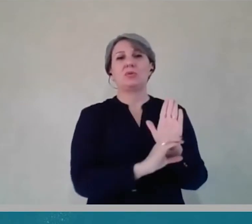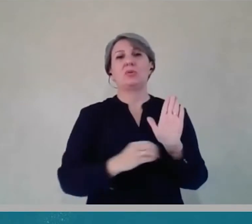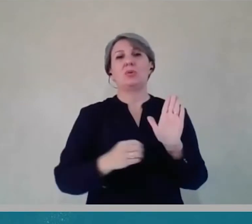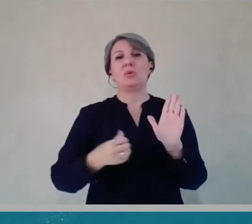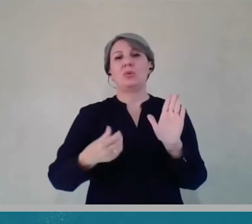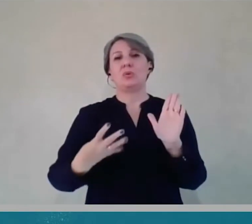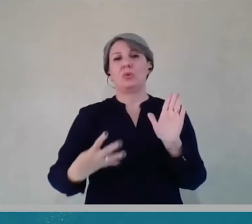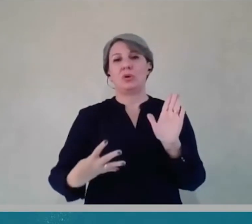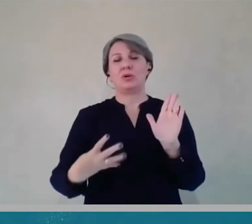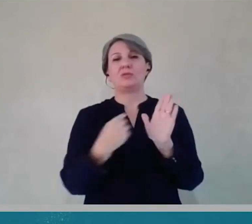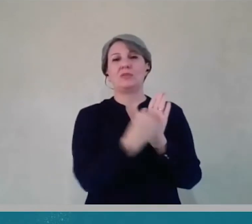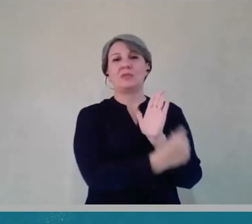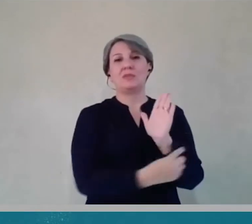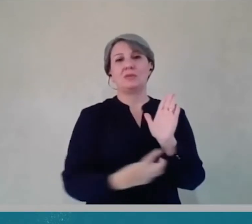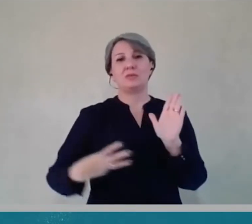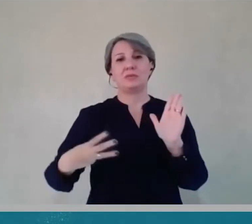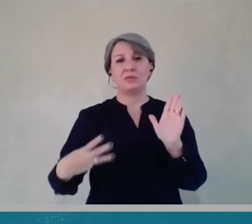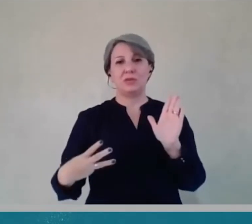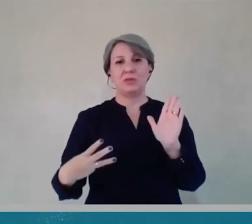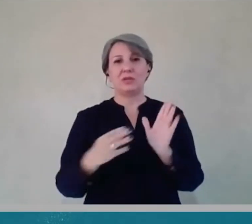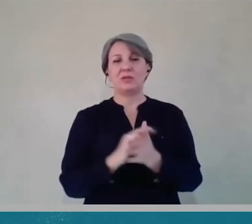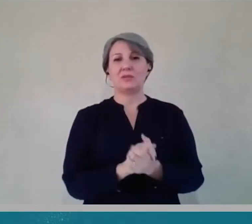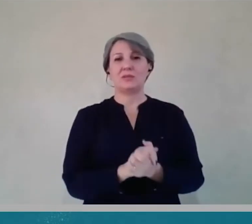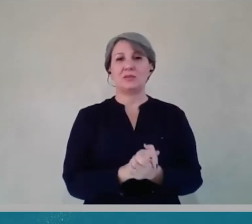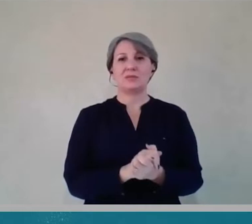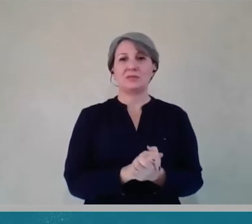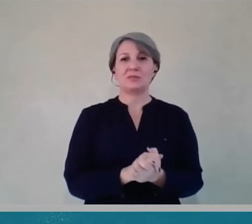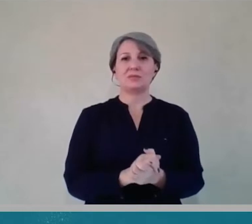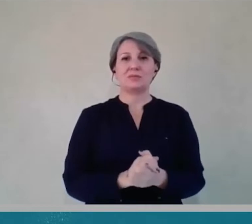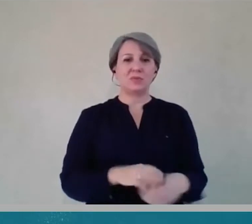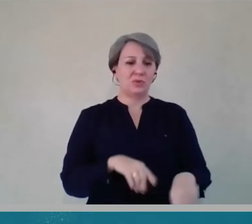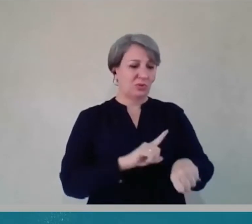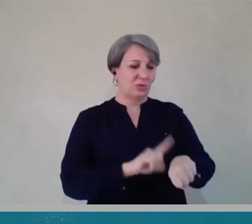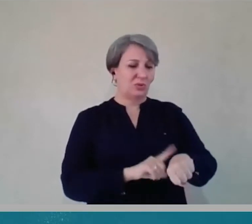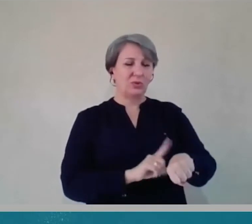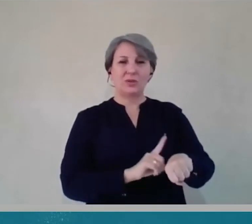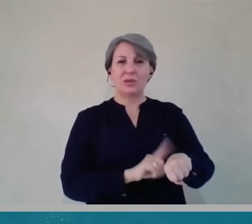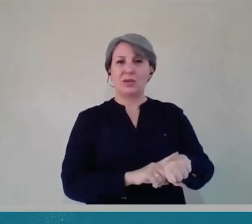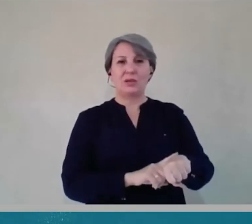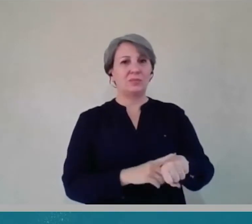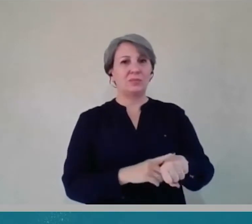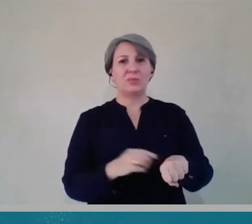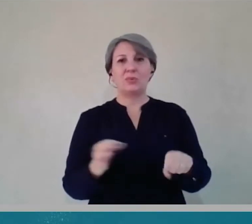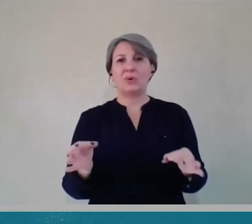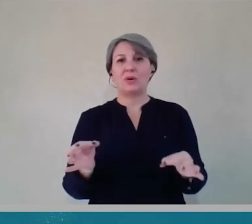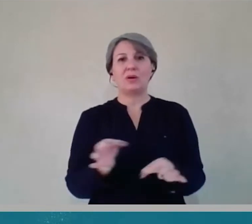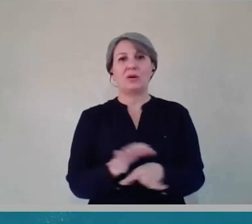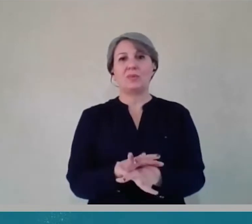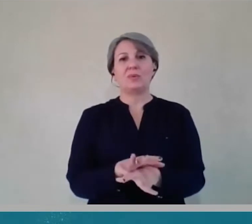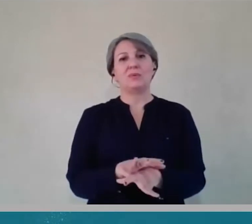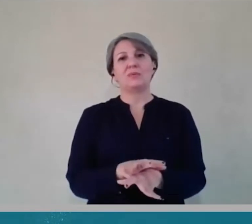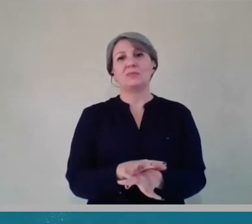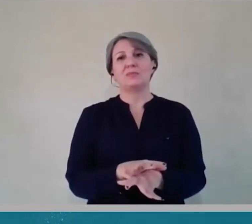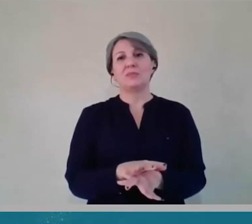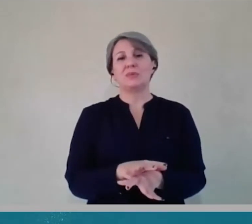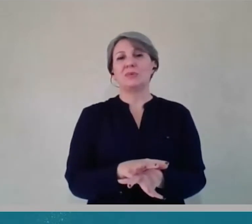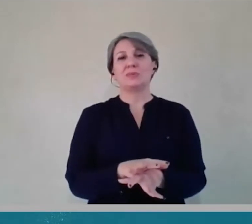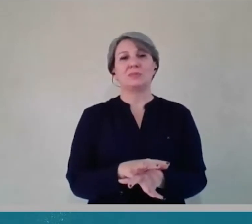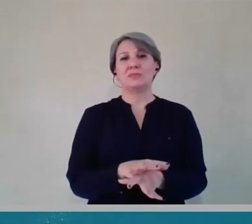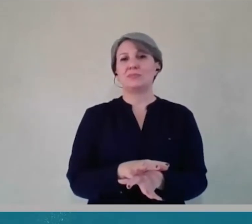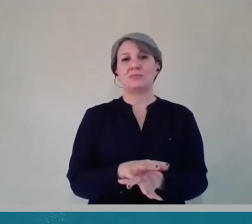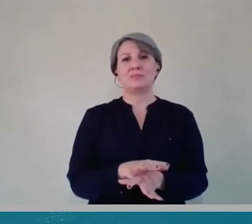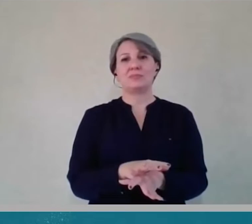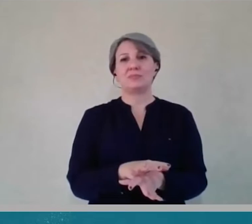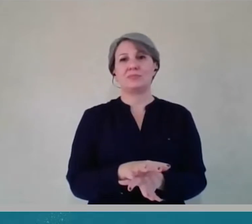Porque basta o tempo decorrido para teres executado a vontade dos gentios. Já chega o tempo que